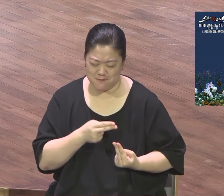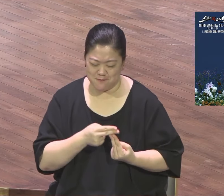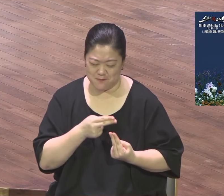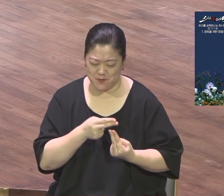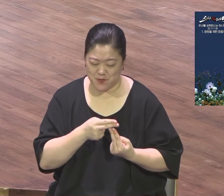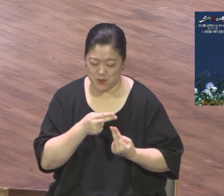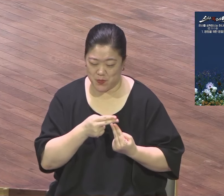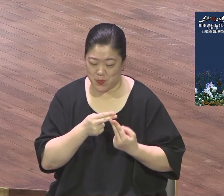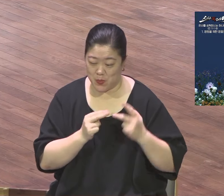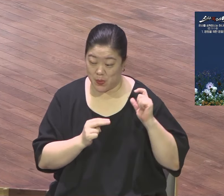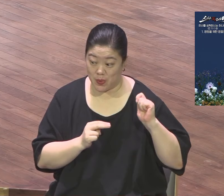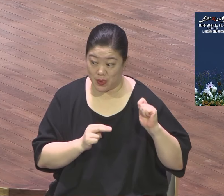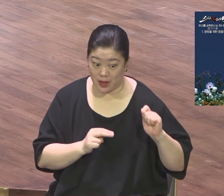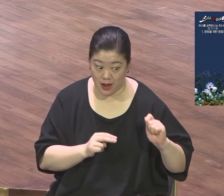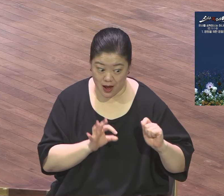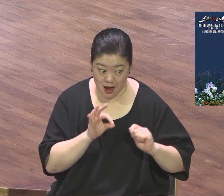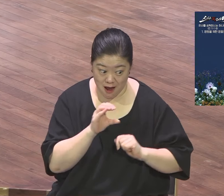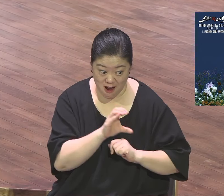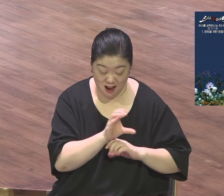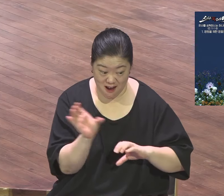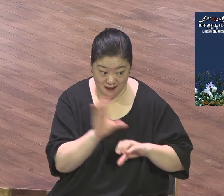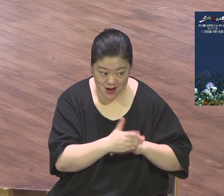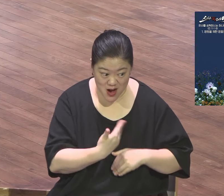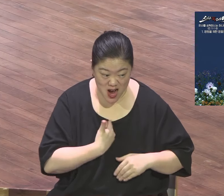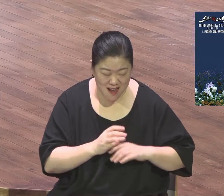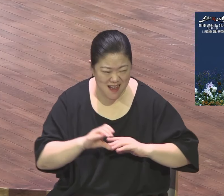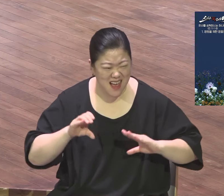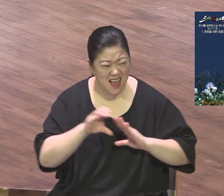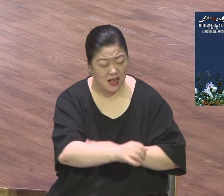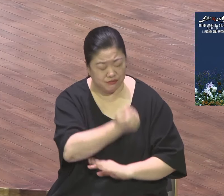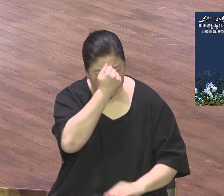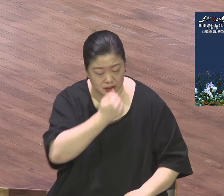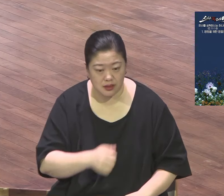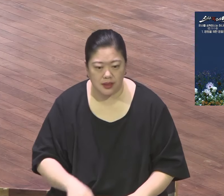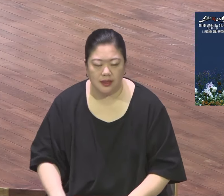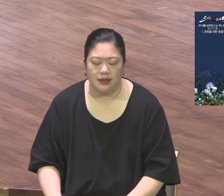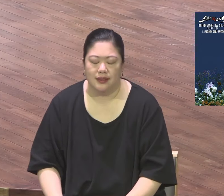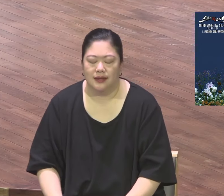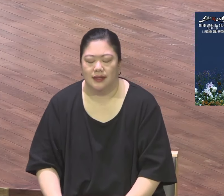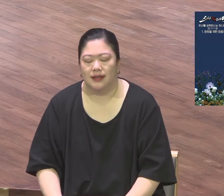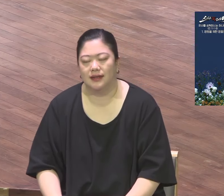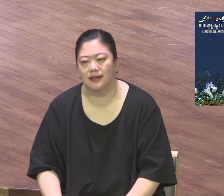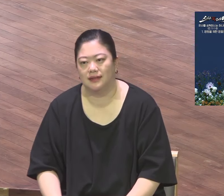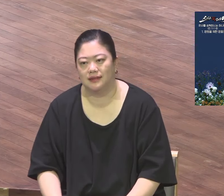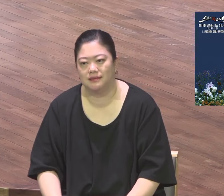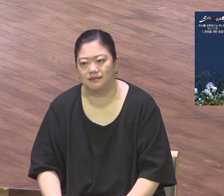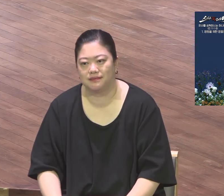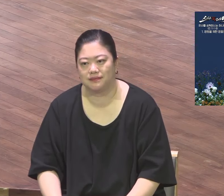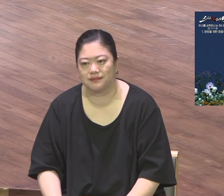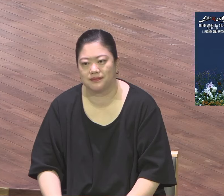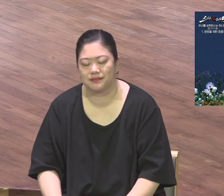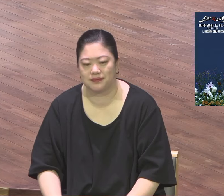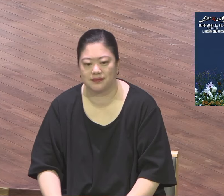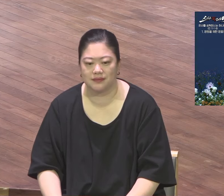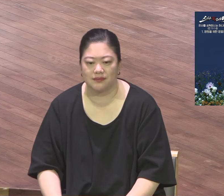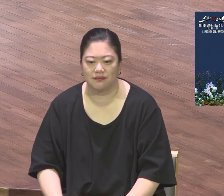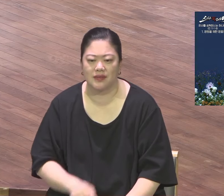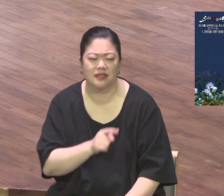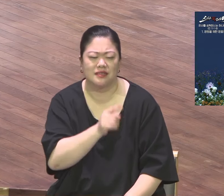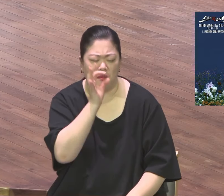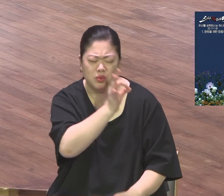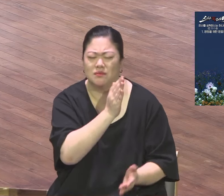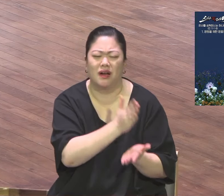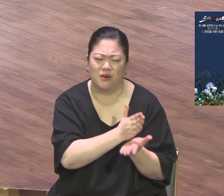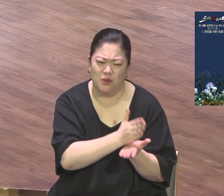누구는 자기가 아까운 줄 모릅니까? 영혼을 위한 투자. 차원이 다르죠. 차원이 달라요. 그래서 우리는 치유의